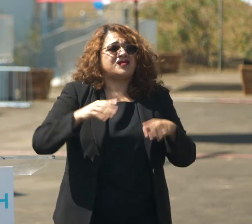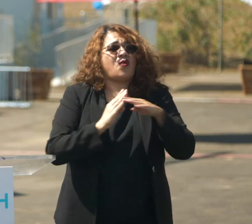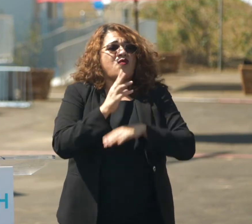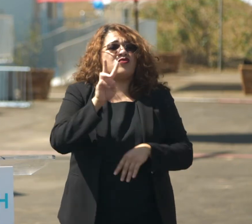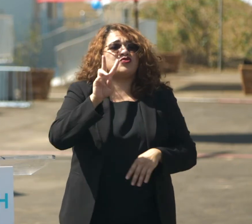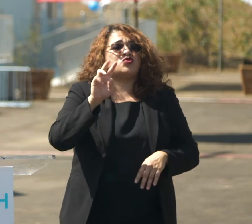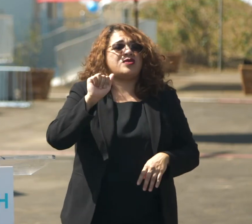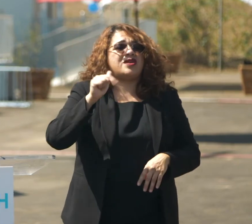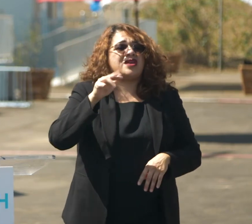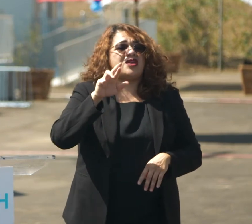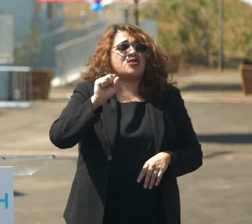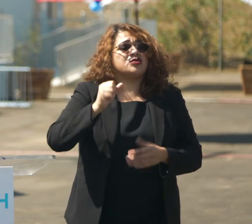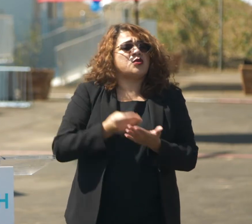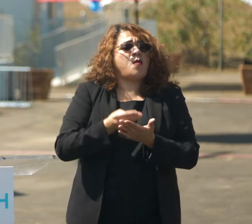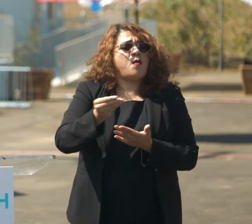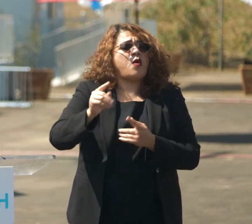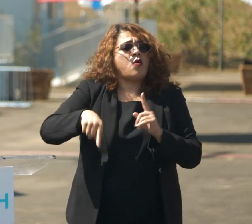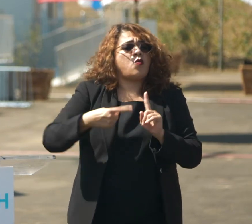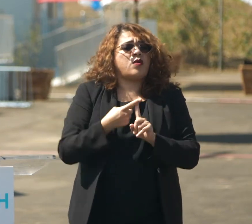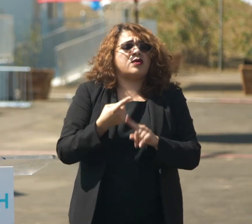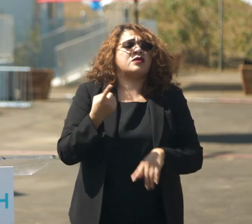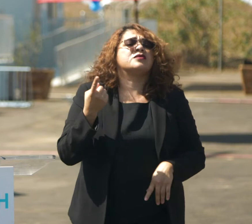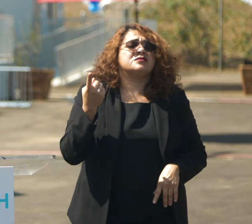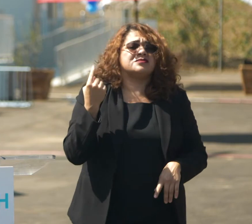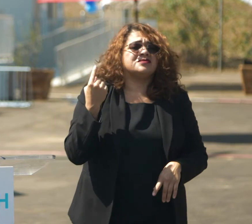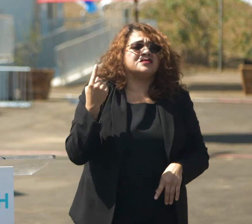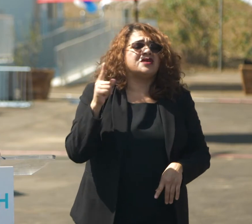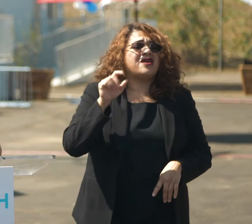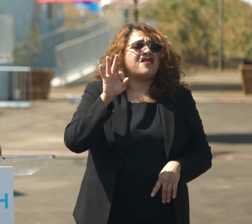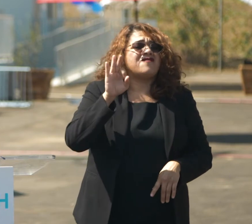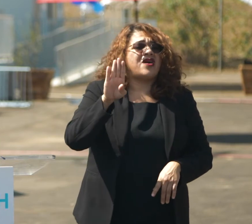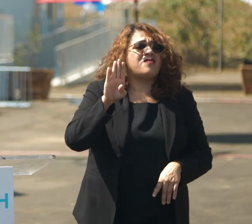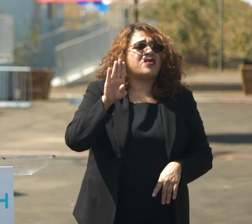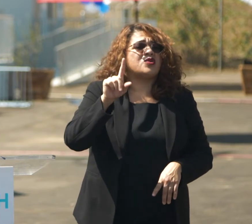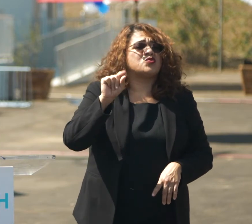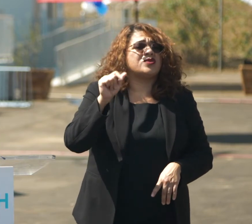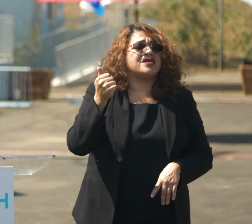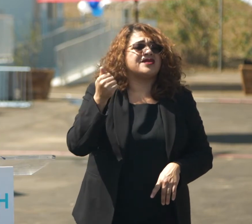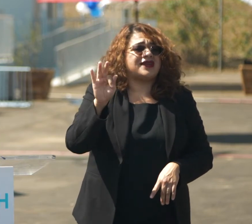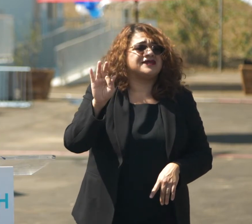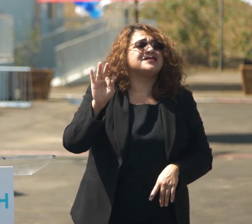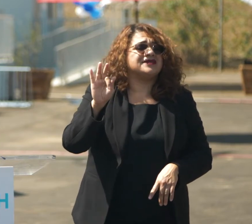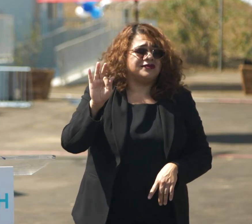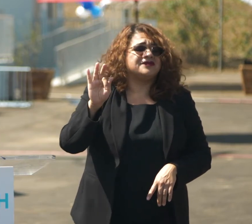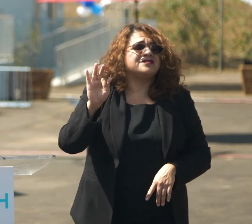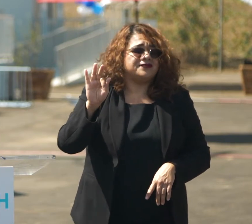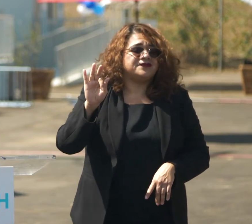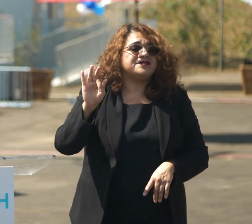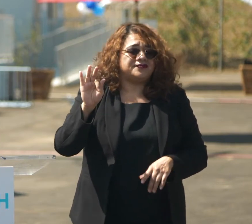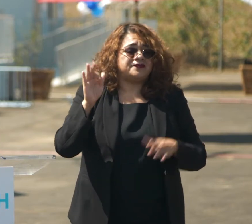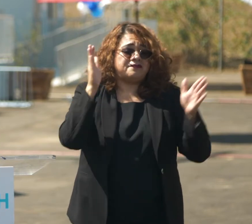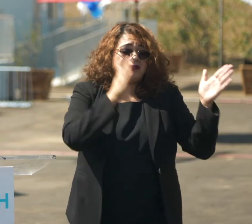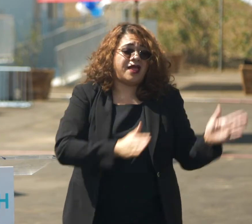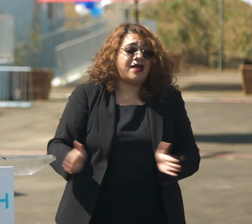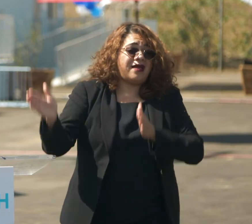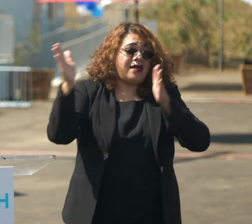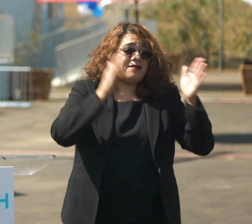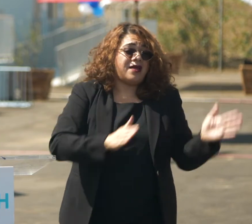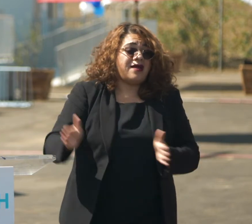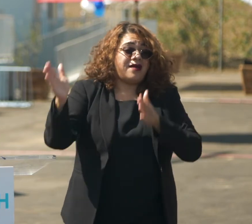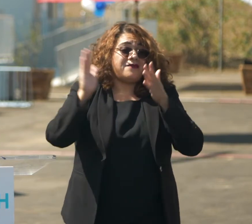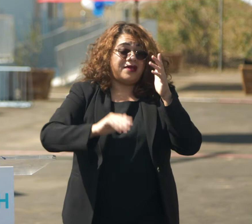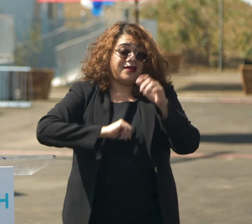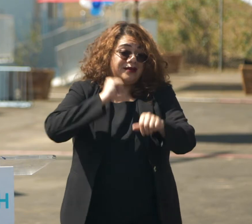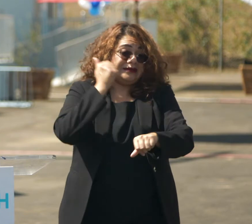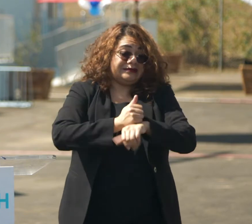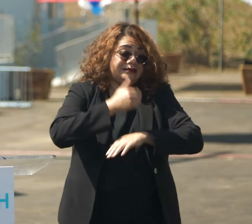el año pasado en febrero del 2019 y la planificación y construcción de este proyecto se aceleró para